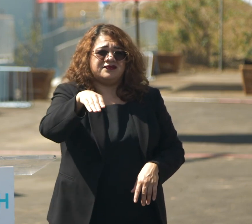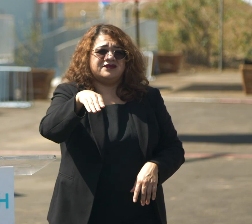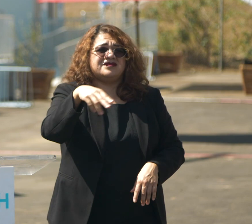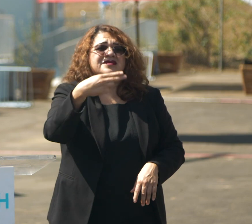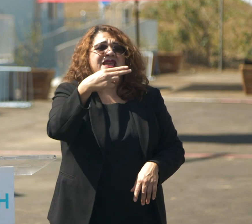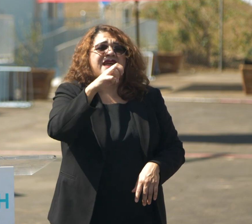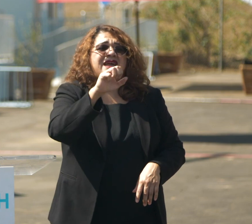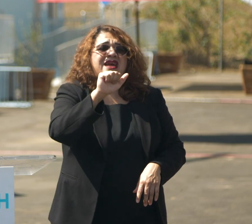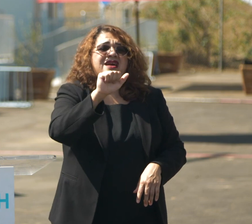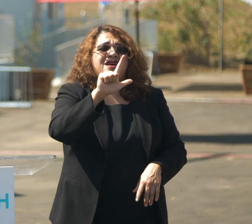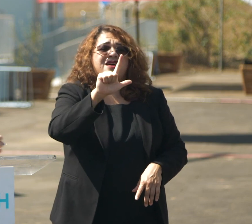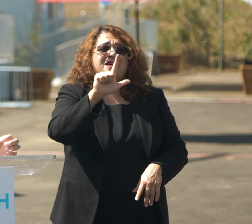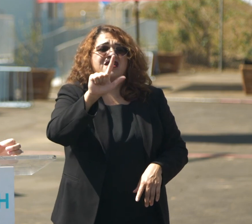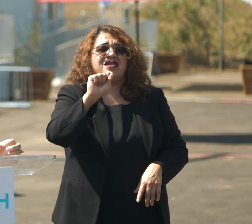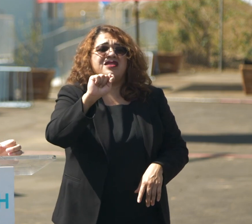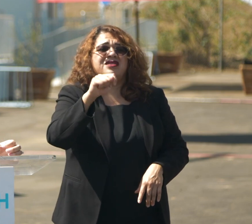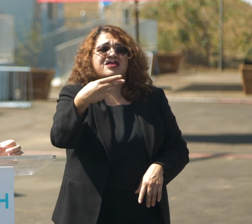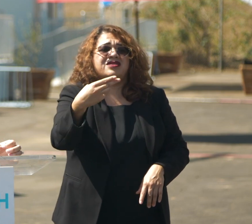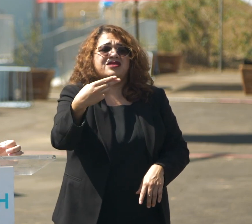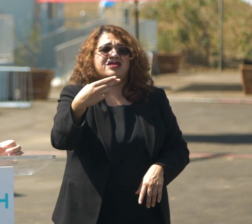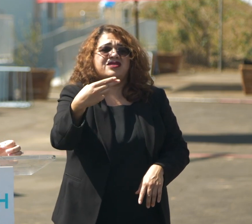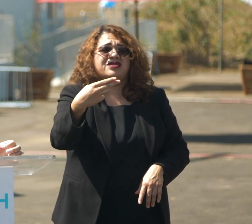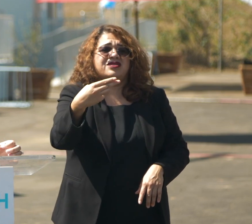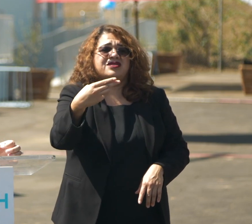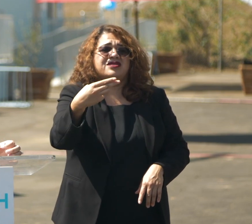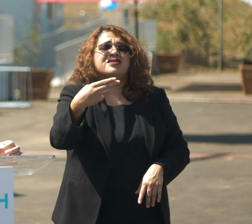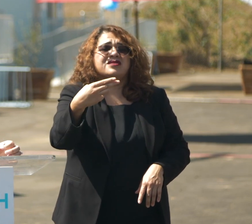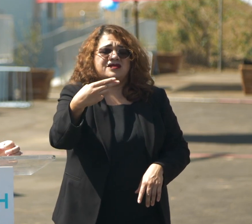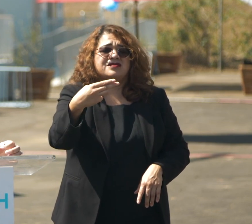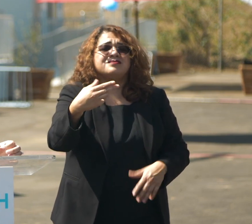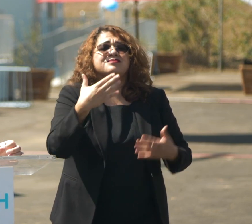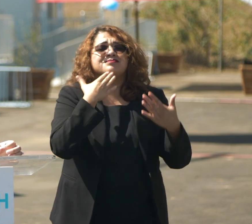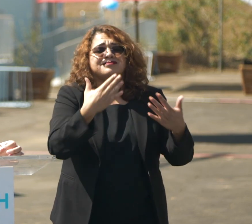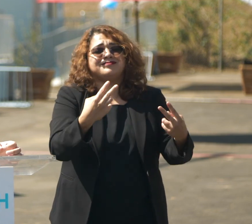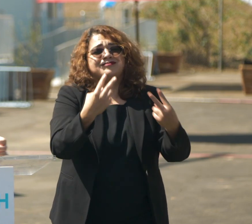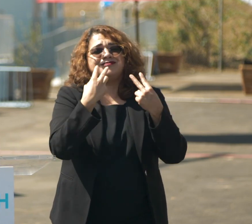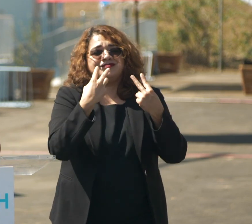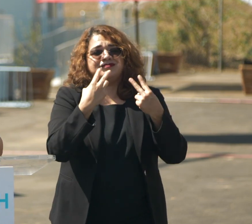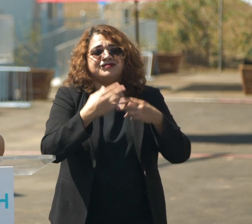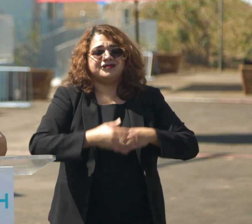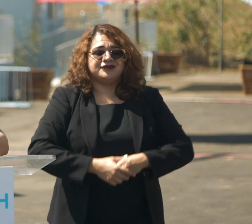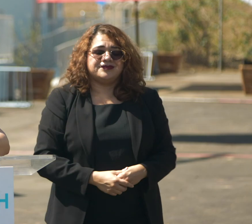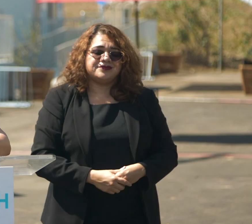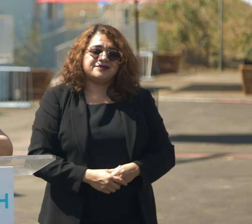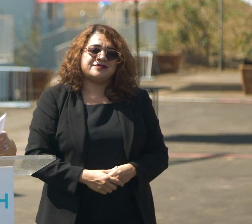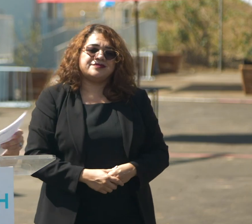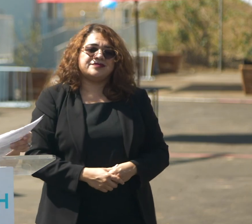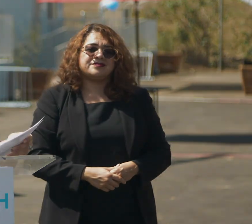longbeach.gov/ubicua/HEALTH. Gracias por acompañarnos.